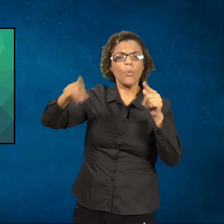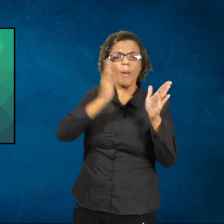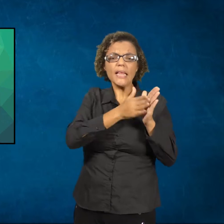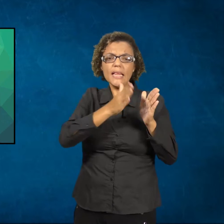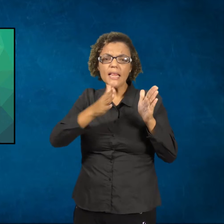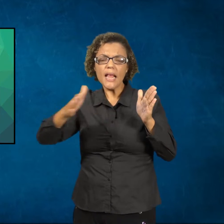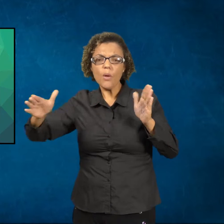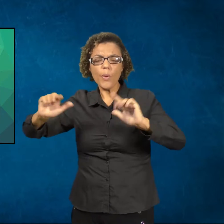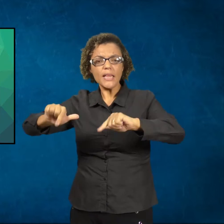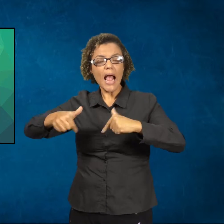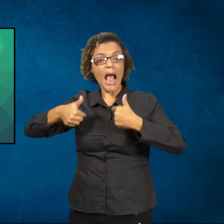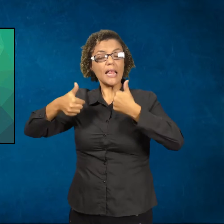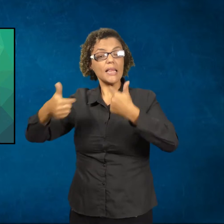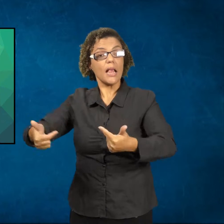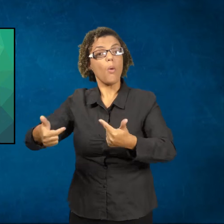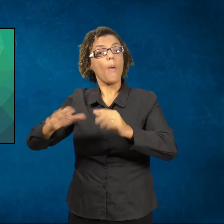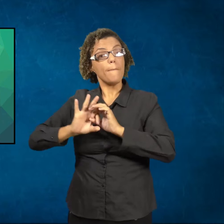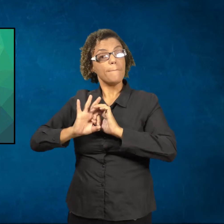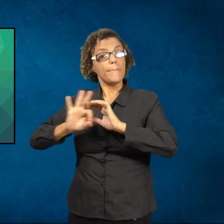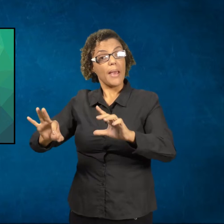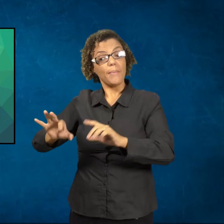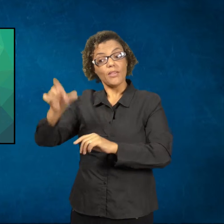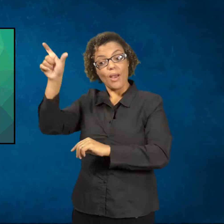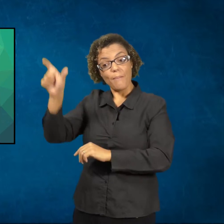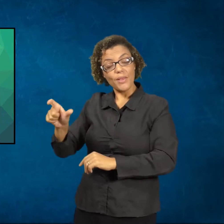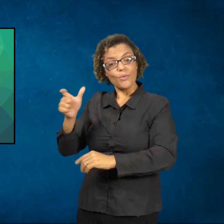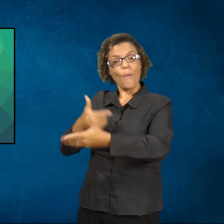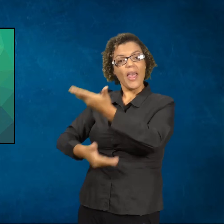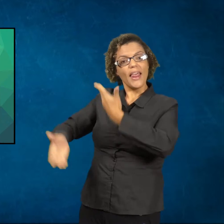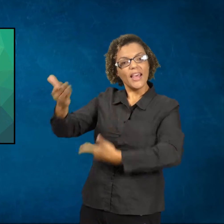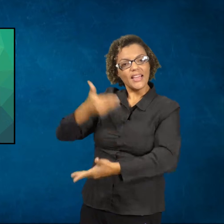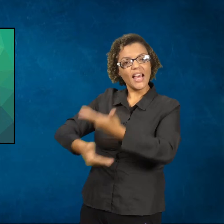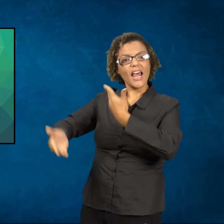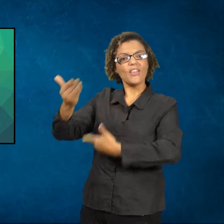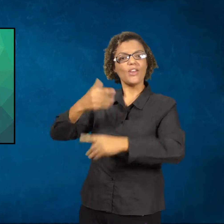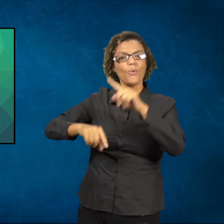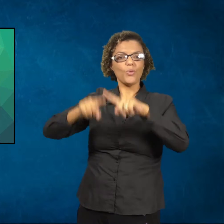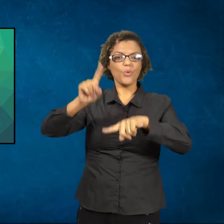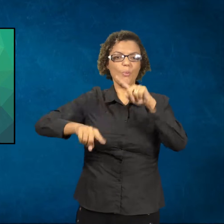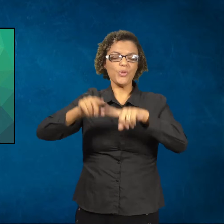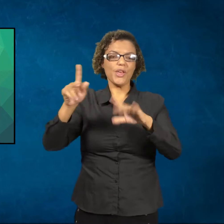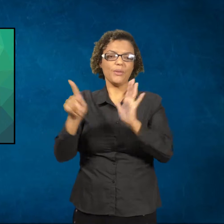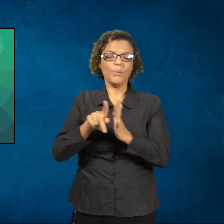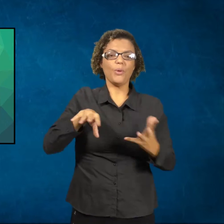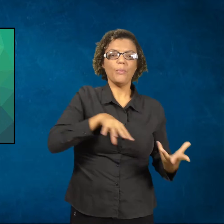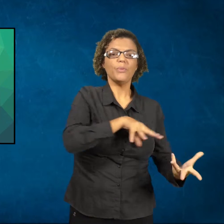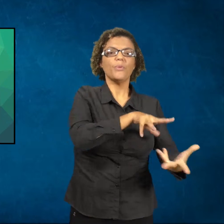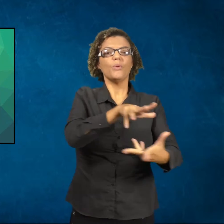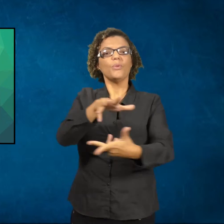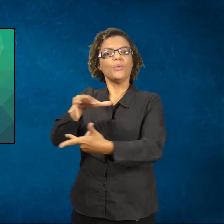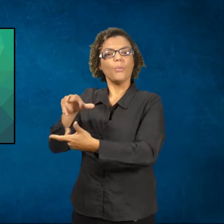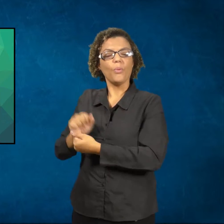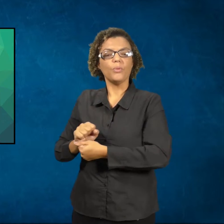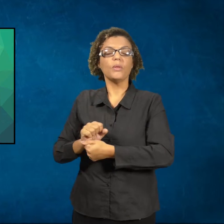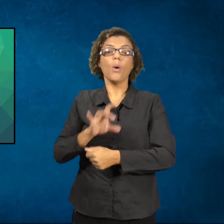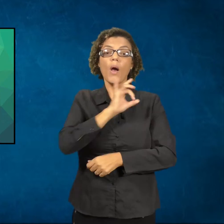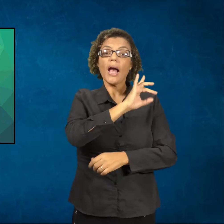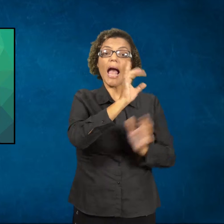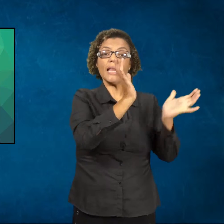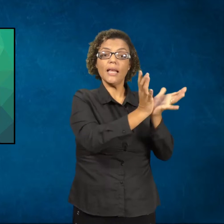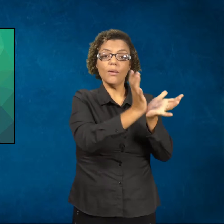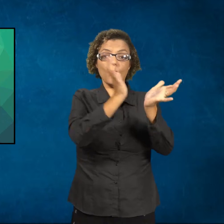que permite a esse sujeito interagir com os objetos ali, com as situações. Para cada grupo